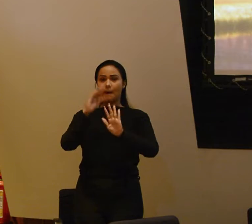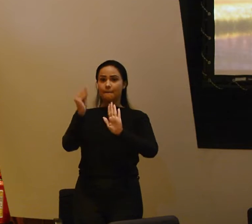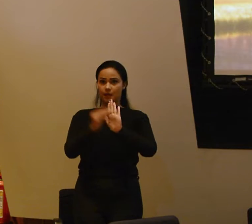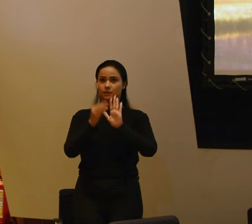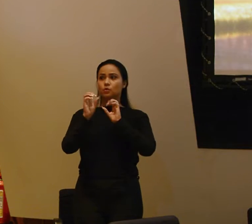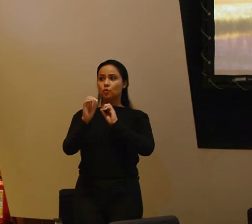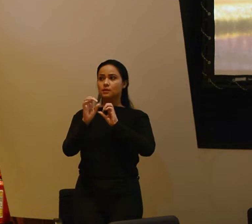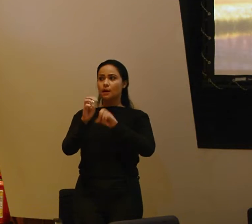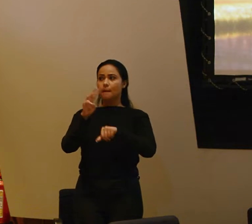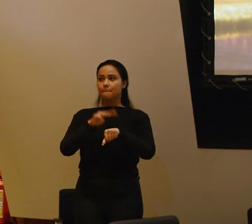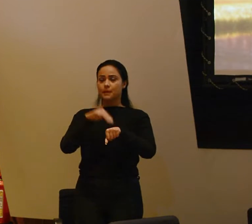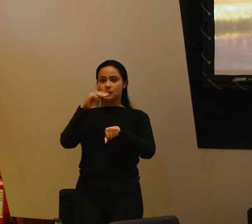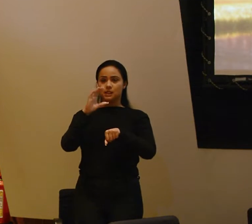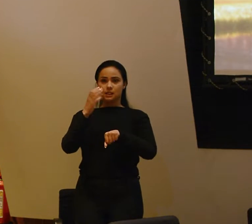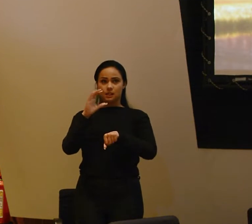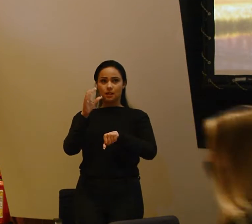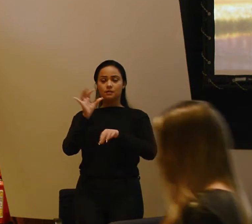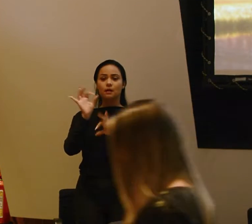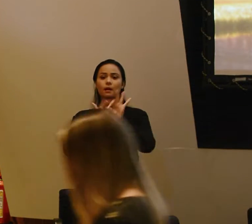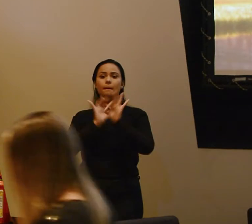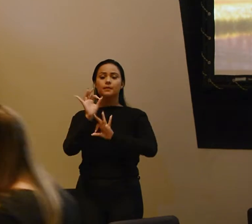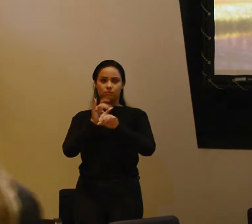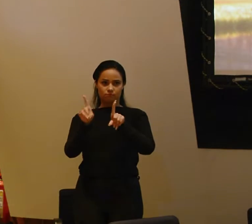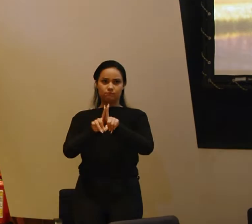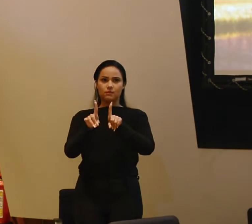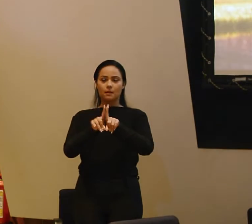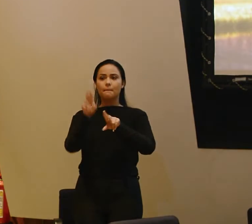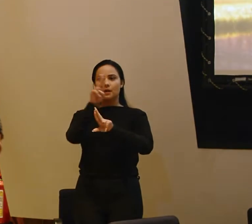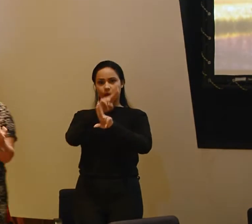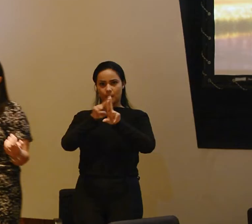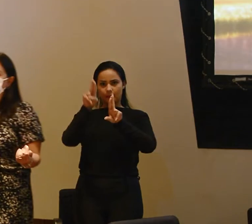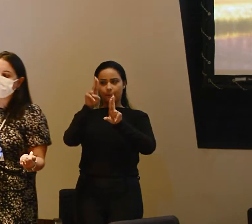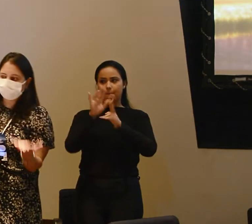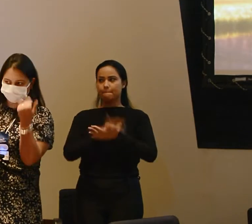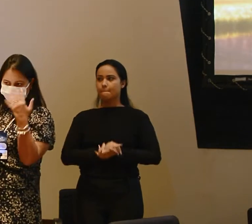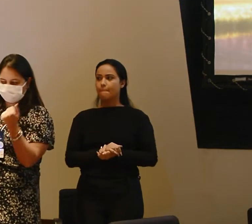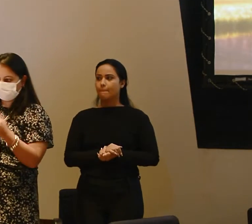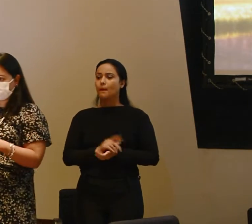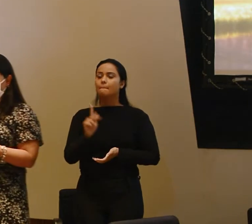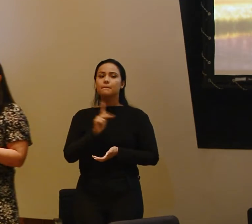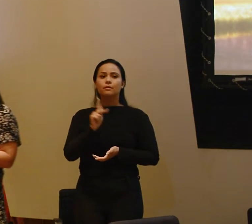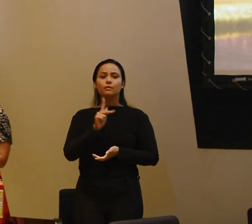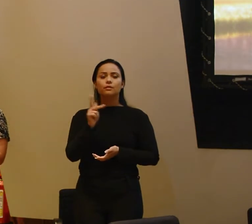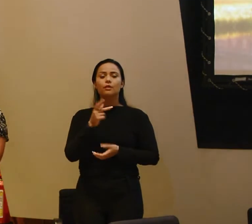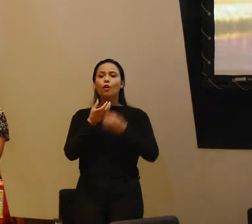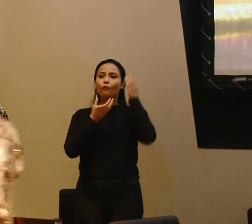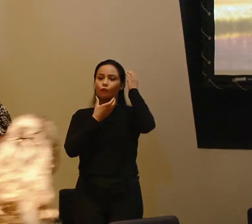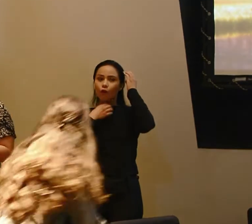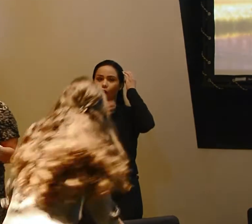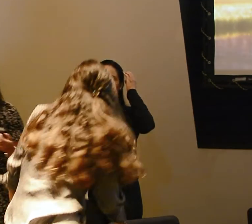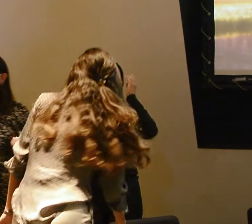educação, mestrando em ciências da reabilitação, também na UNB. E a professora